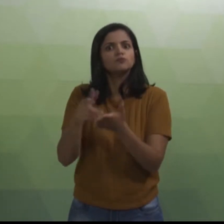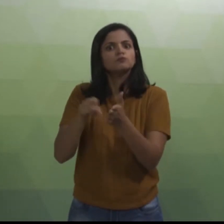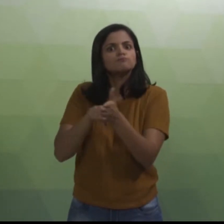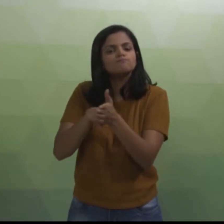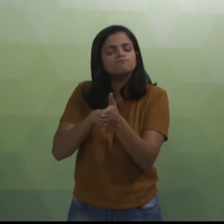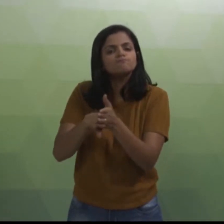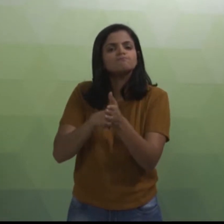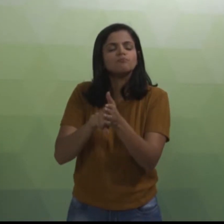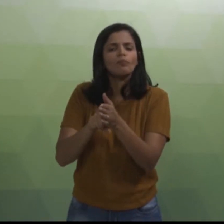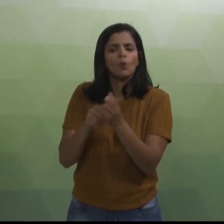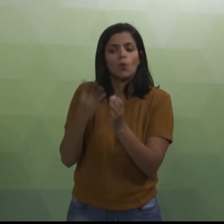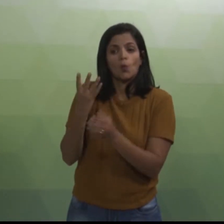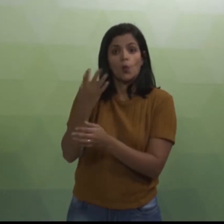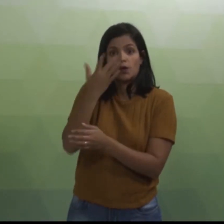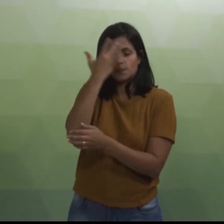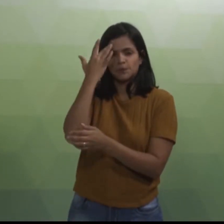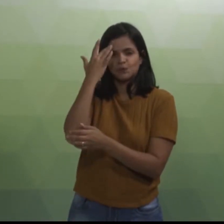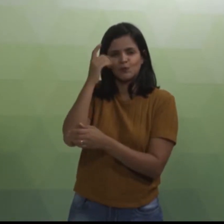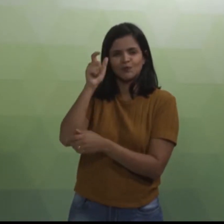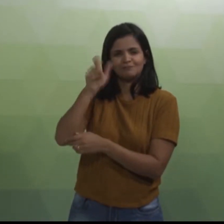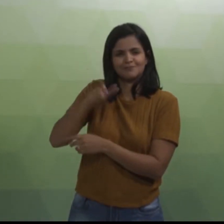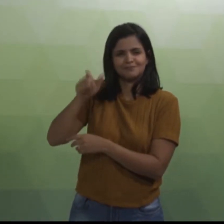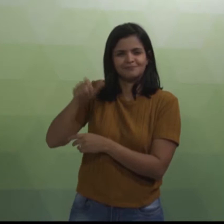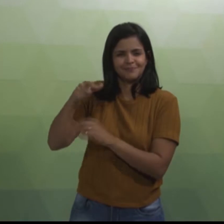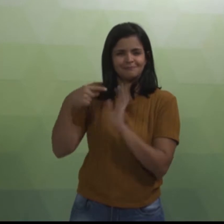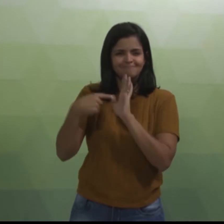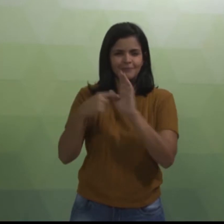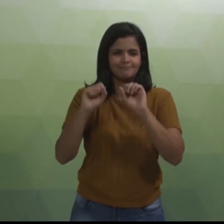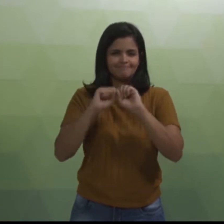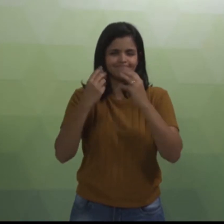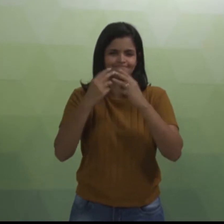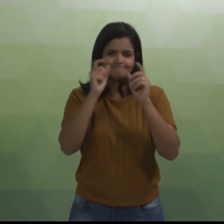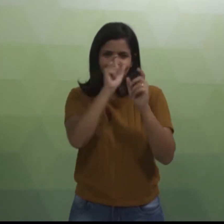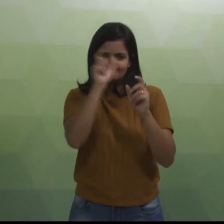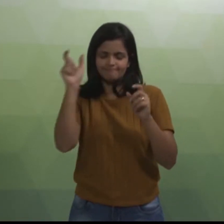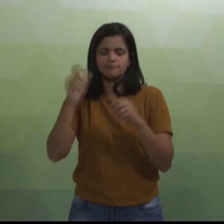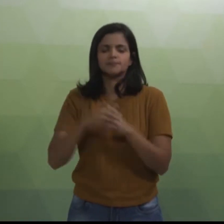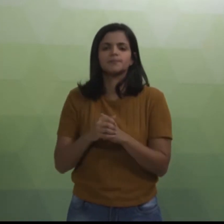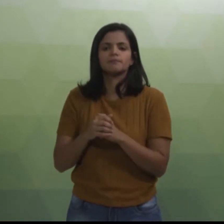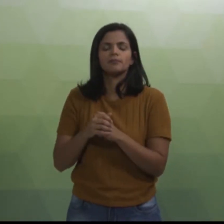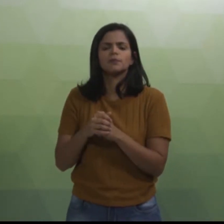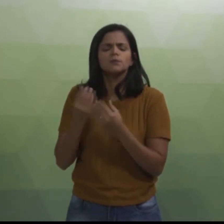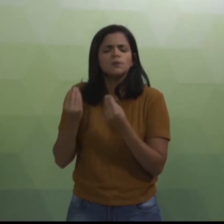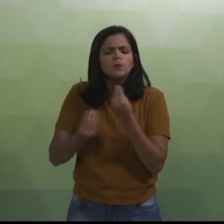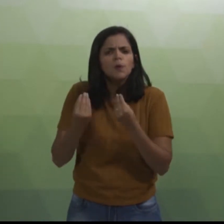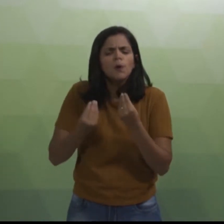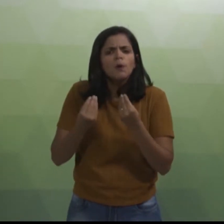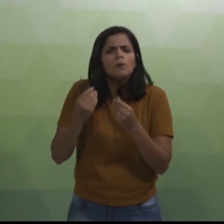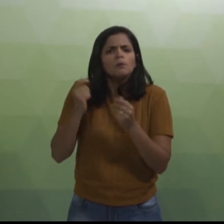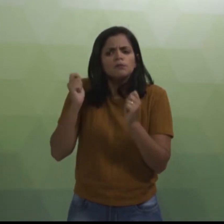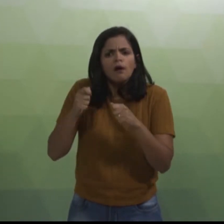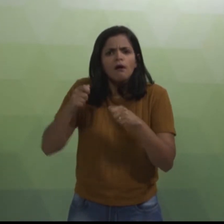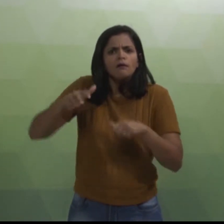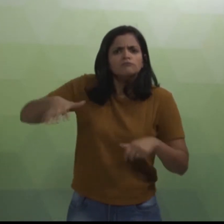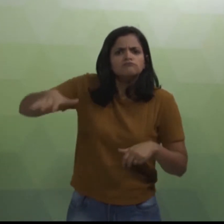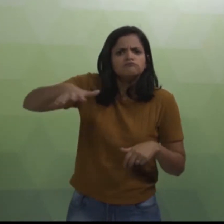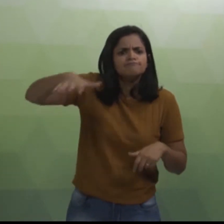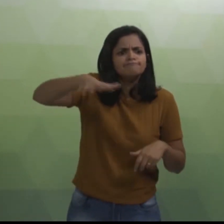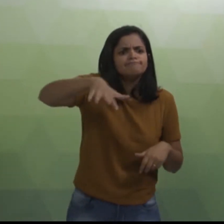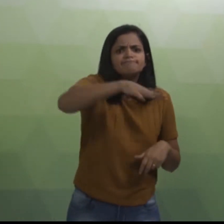onde temos pesquisadores, 4 pesquisadores, conforme slide, que falam sobre esse uso de